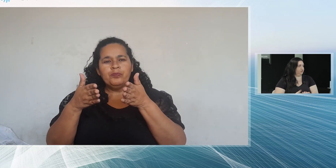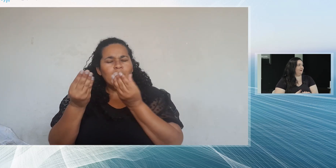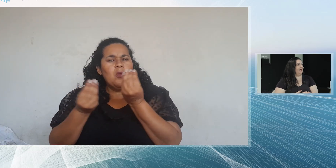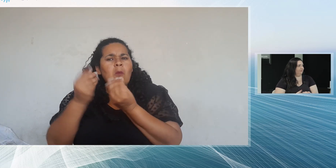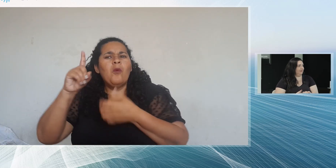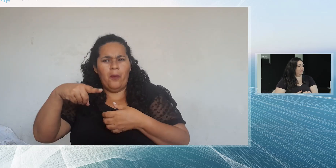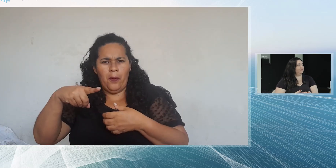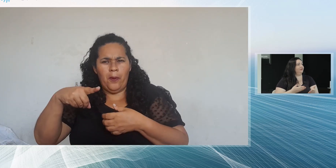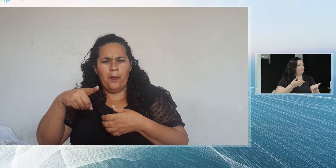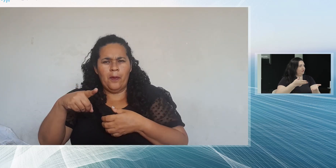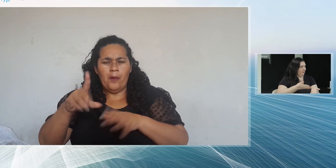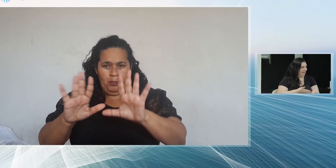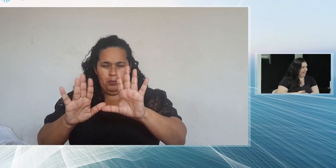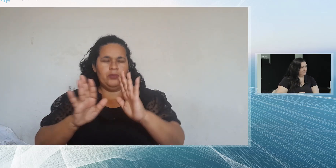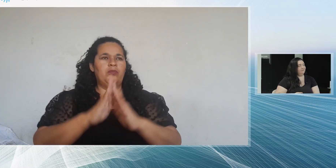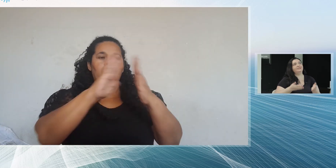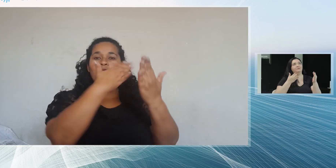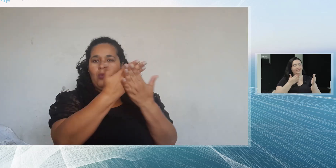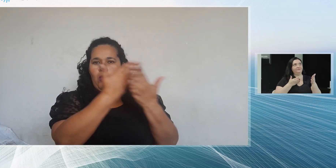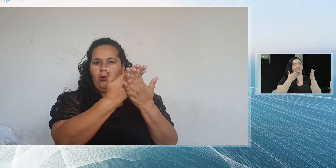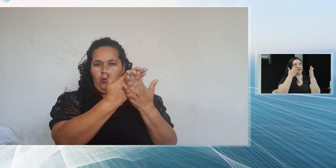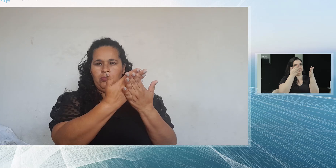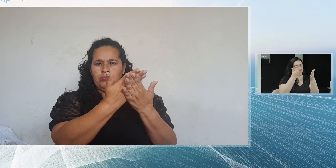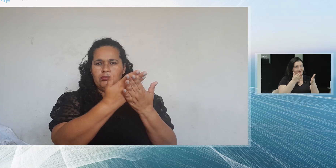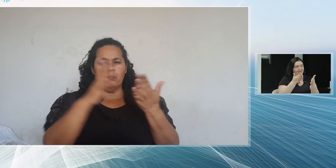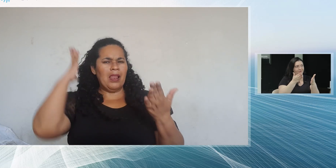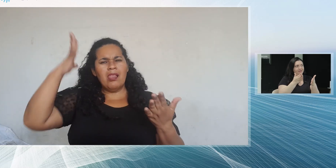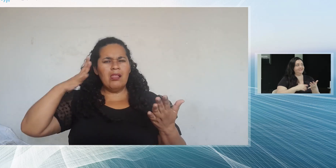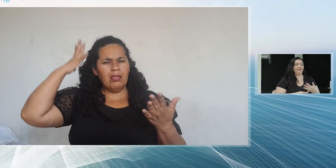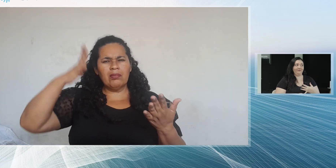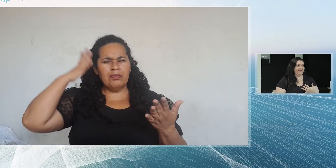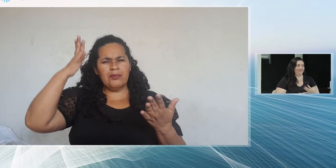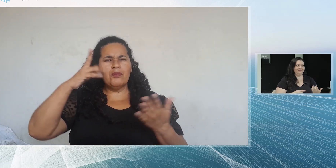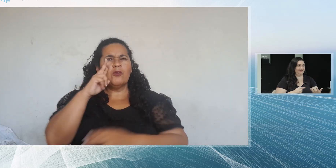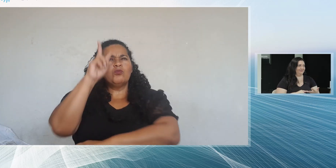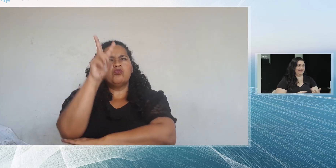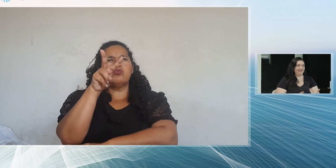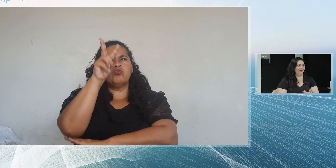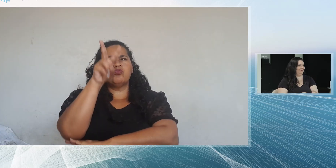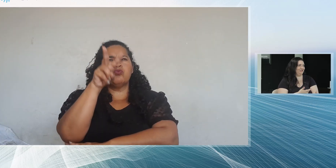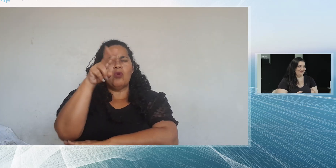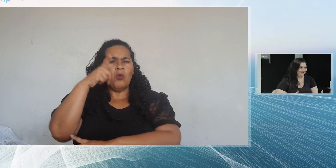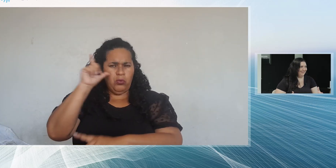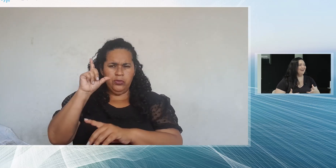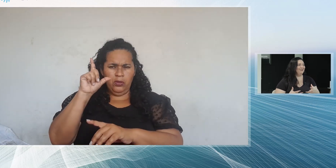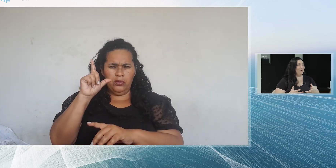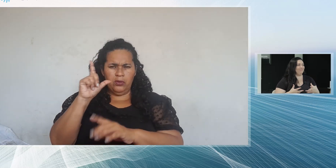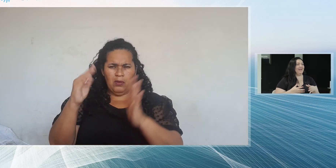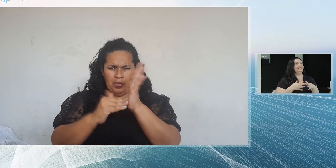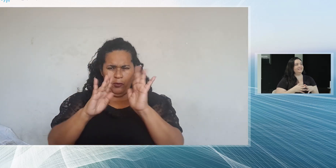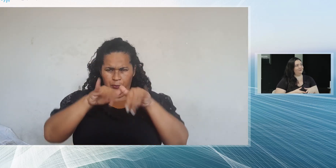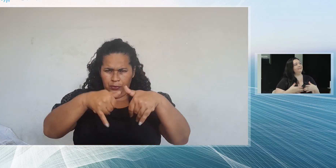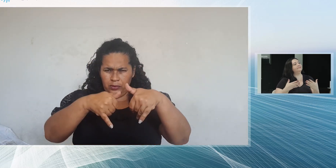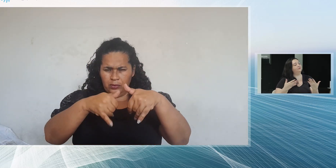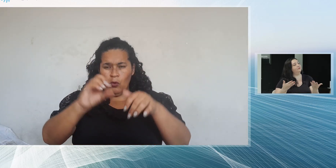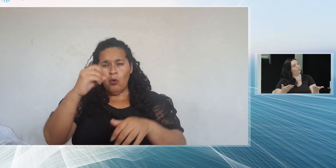Está durante uma aula, está aí durante uma palestra, você consegue ficar até o final? Você não vai ficar levantando, saindo, mexendo no celular?